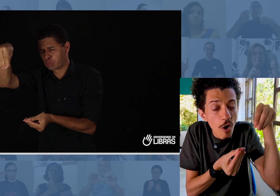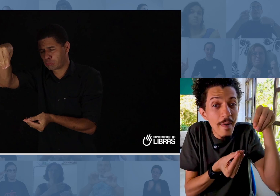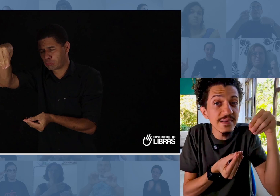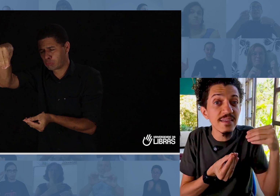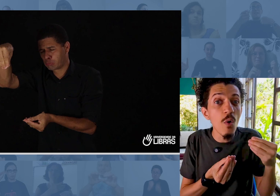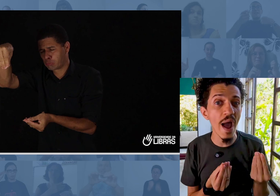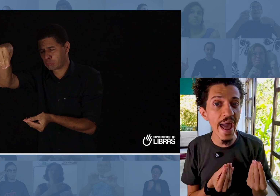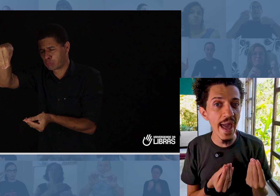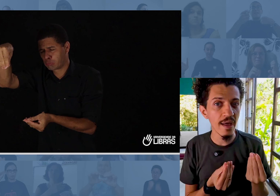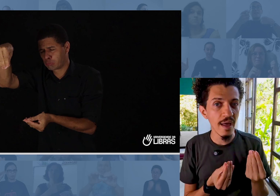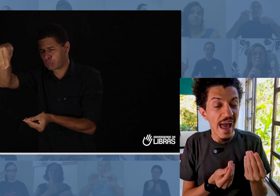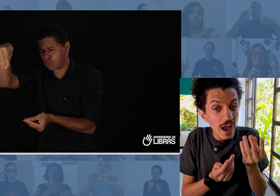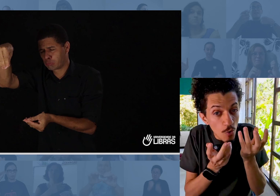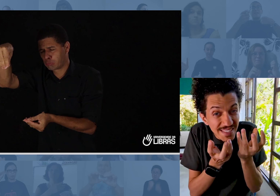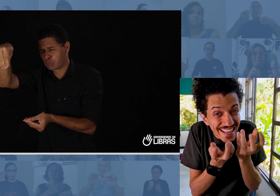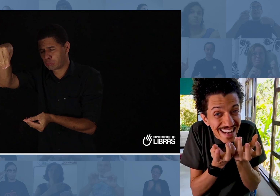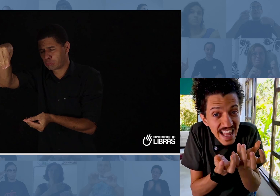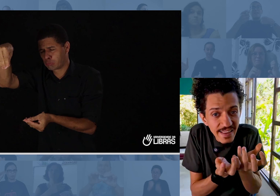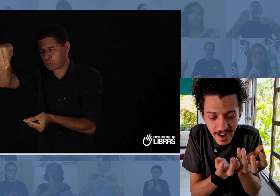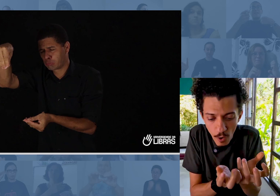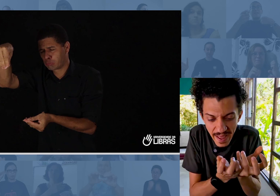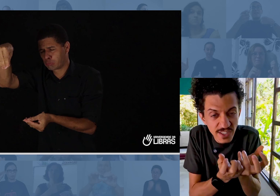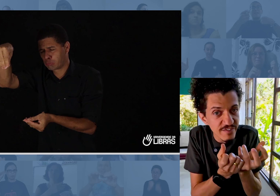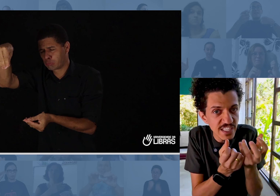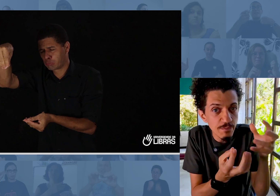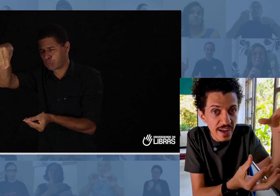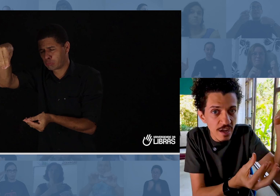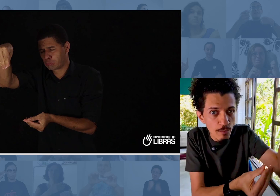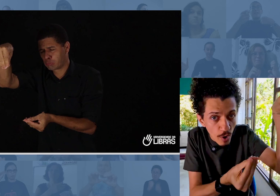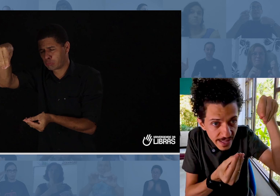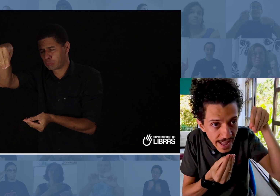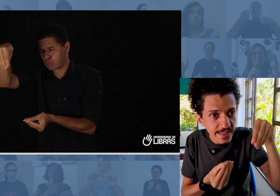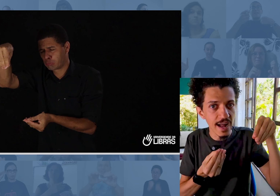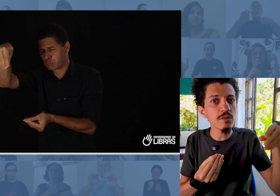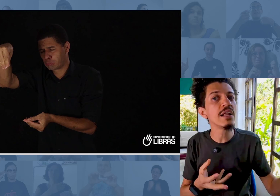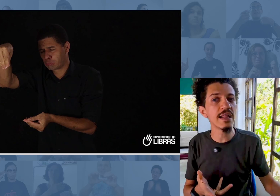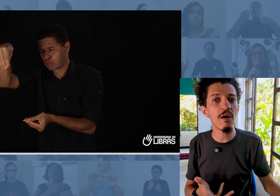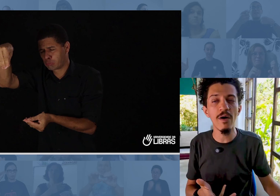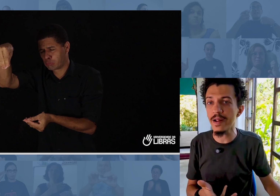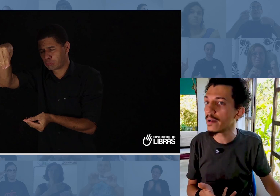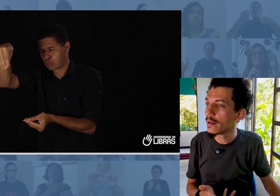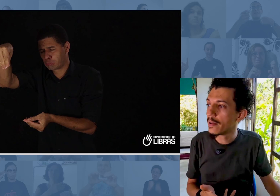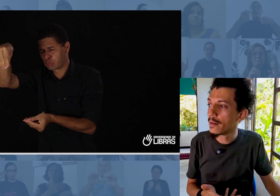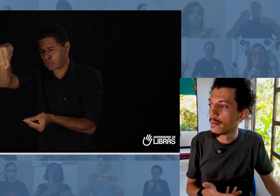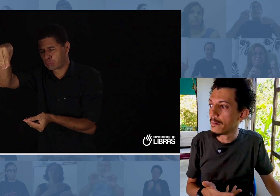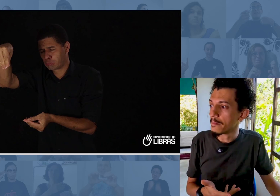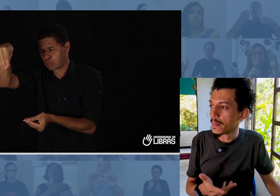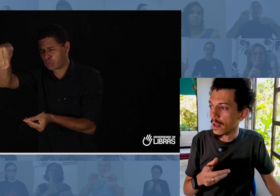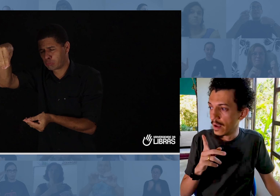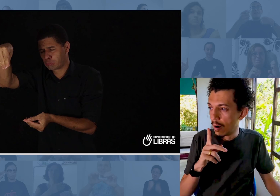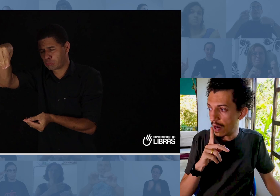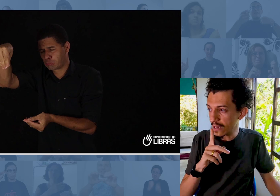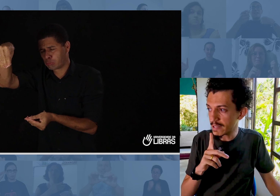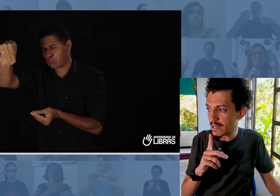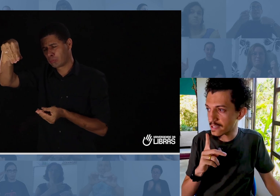mas não é. É como se ele literalmente estivesse pegando o porta-retrato ali na hora. Olha que